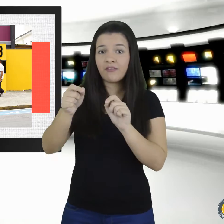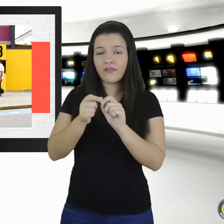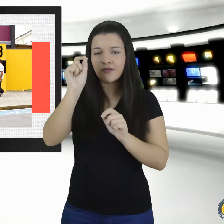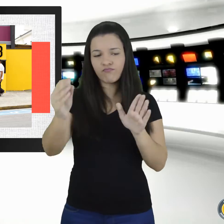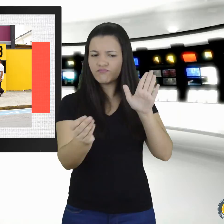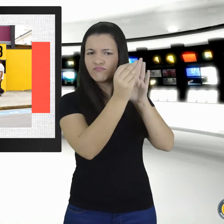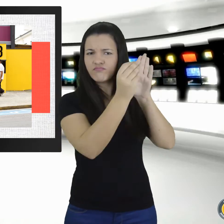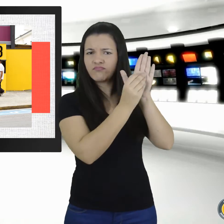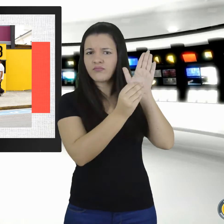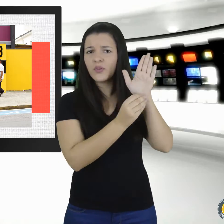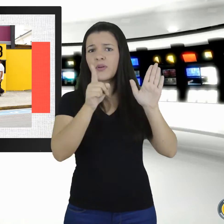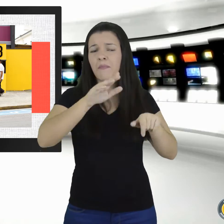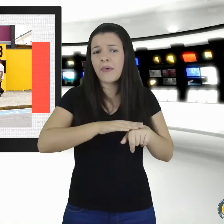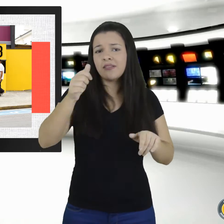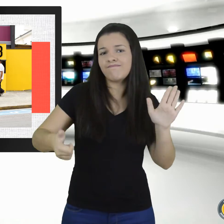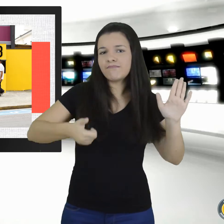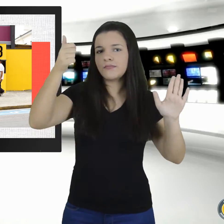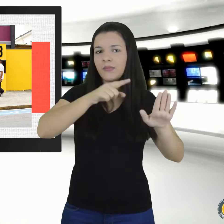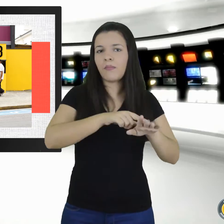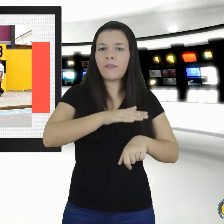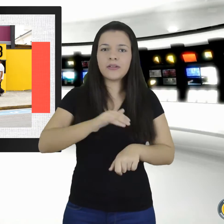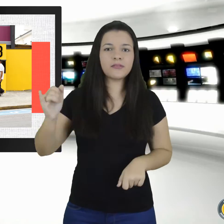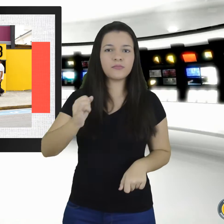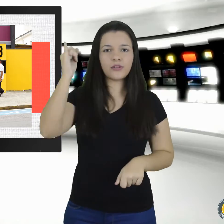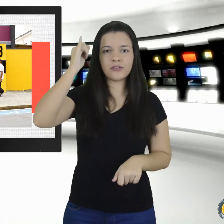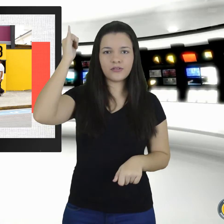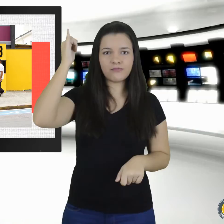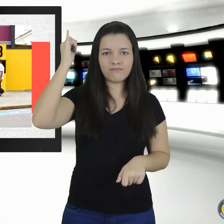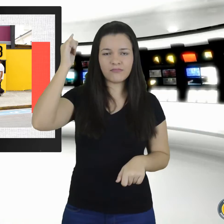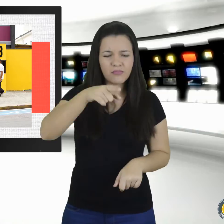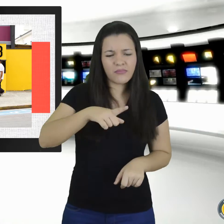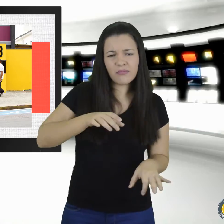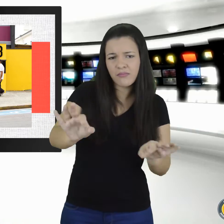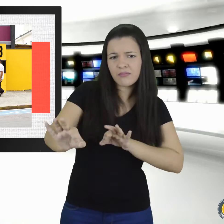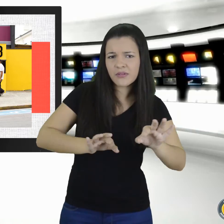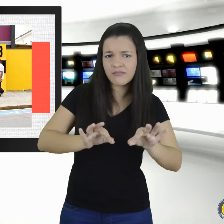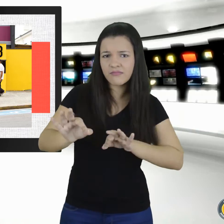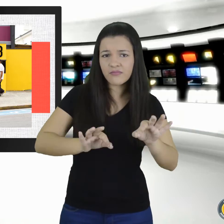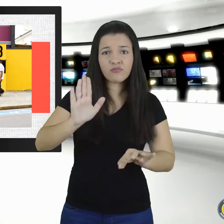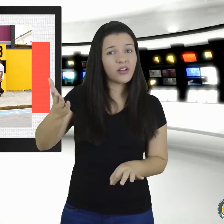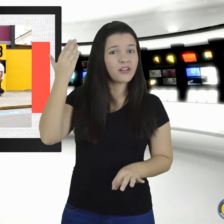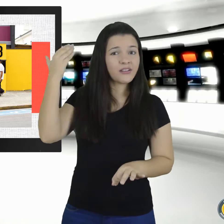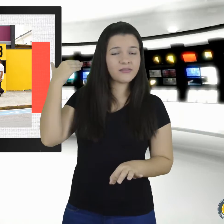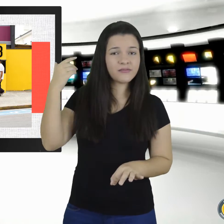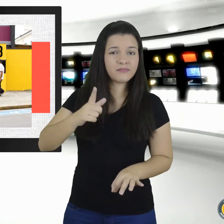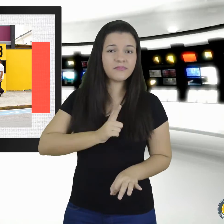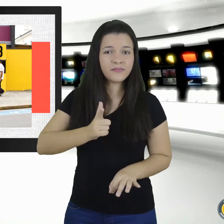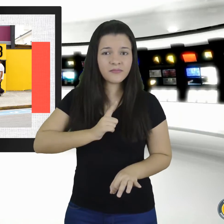listadas prioridades em relação ao que deveria ser feito, segundo planejamentos já